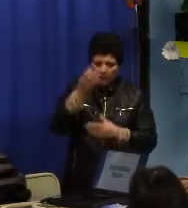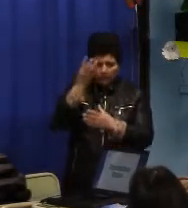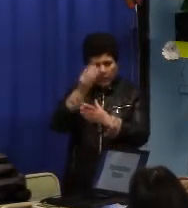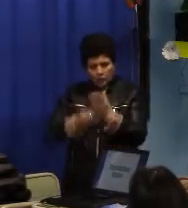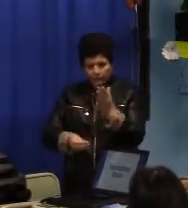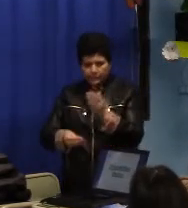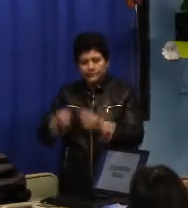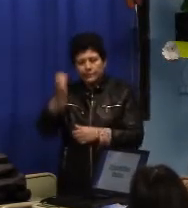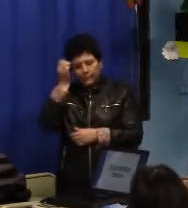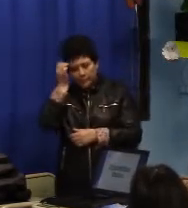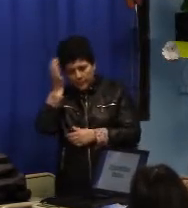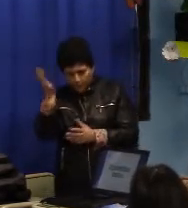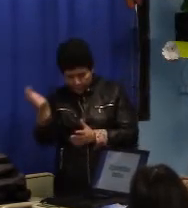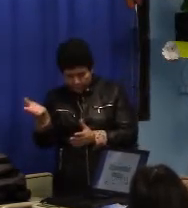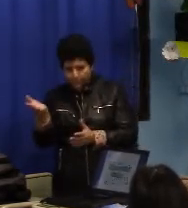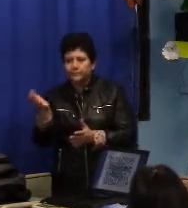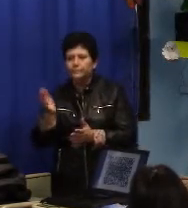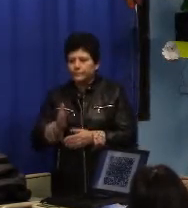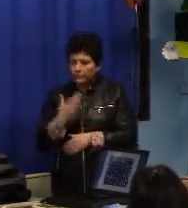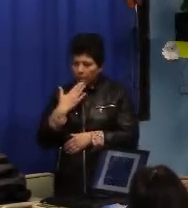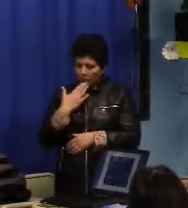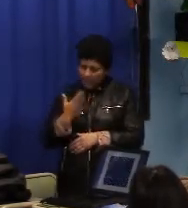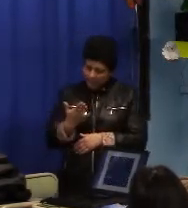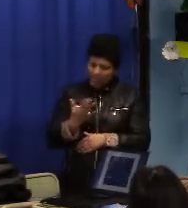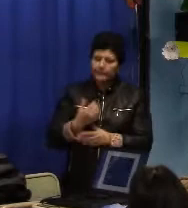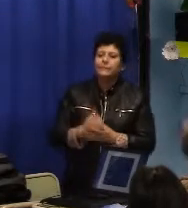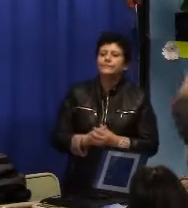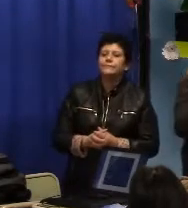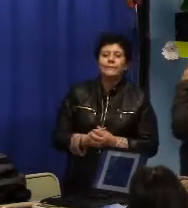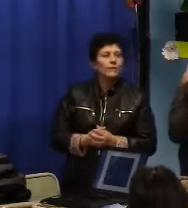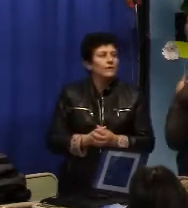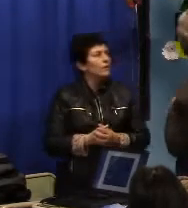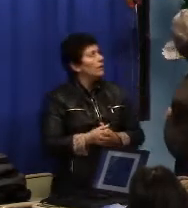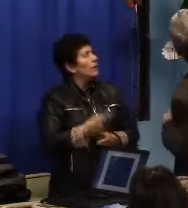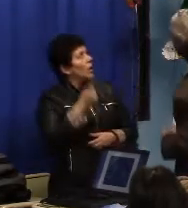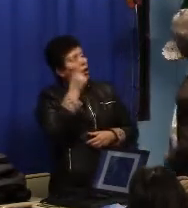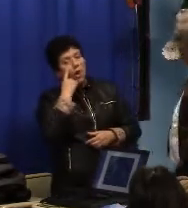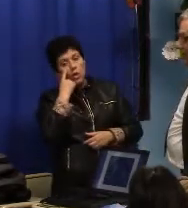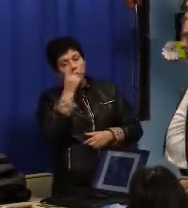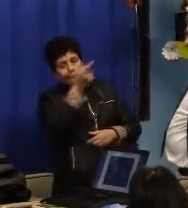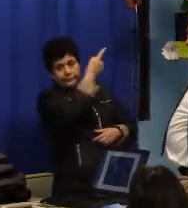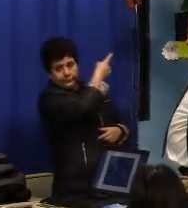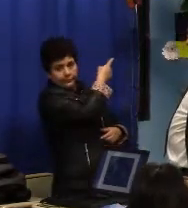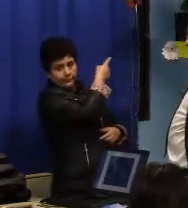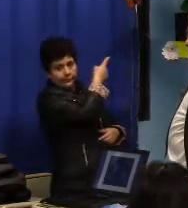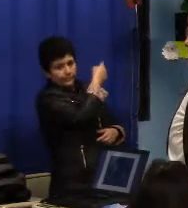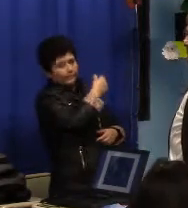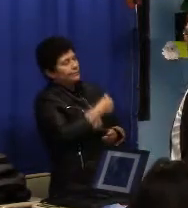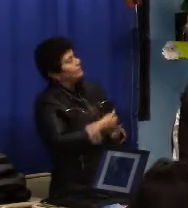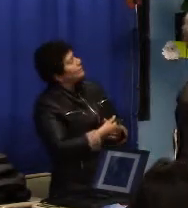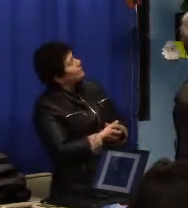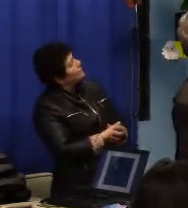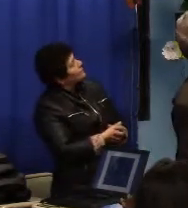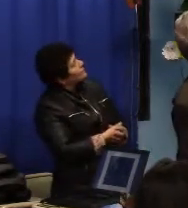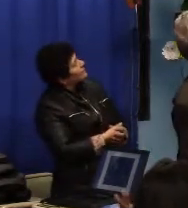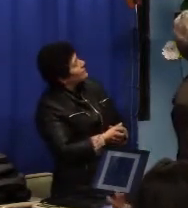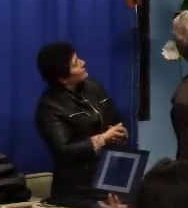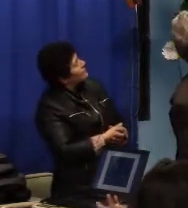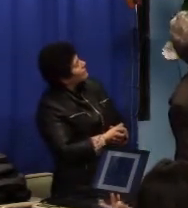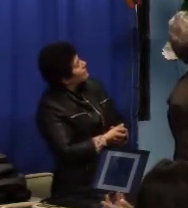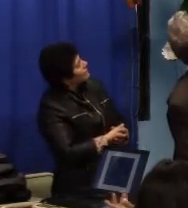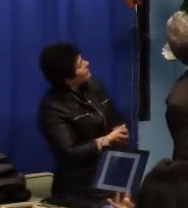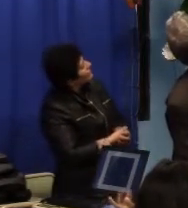Hipoacústico. Ok, disculpen. Gracias por la corrupción. ¿Conocen? ¿Qué no me dijo? A lo mejor yo buscaba. ¿Conocen?